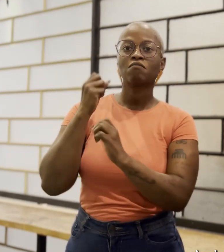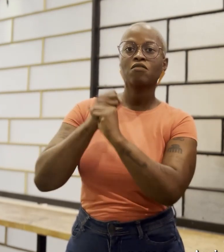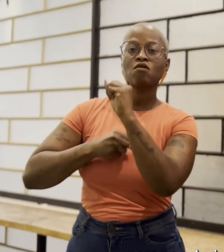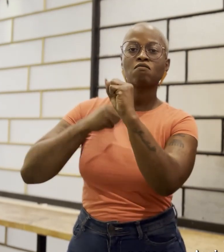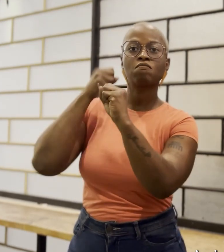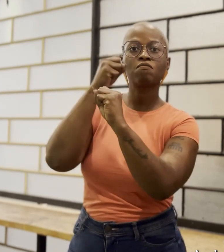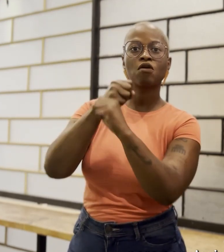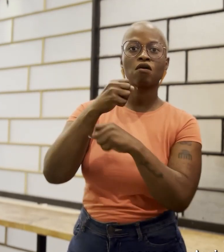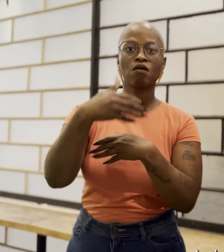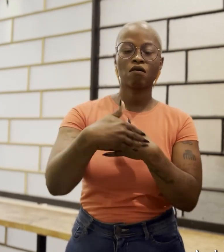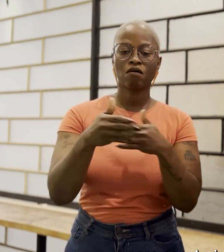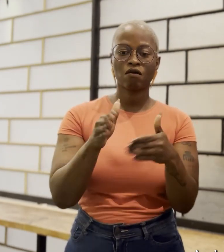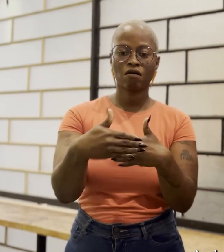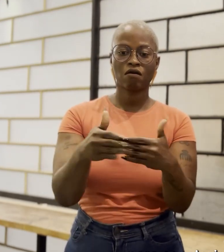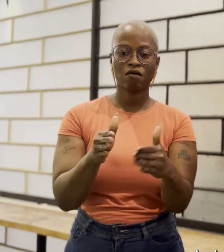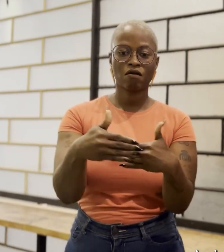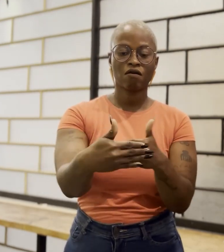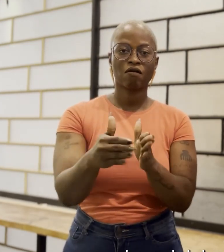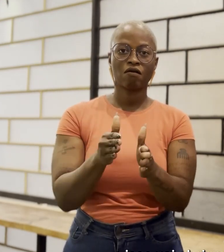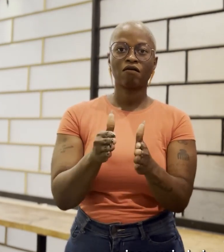grande labirinto.